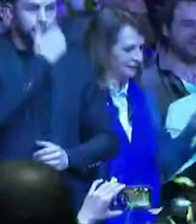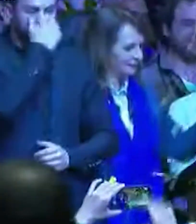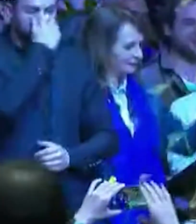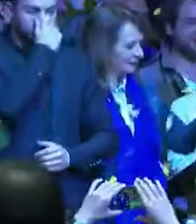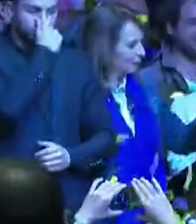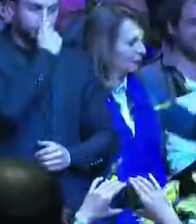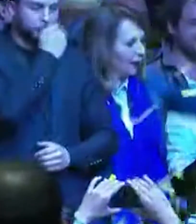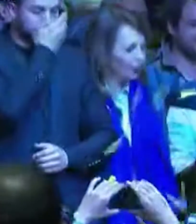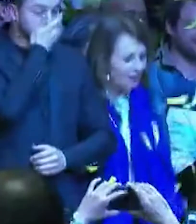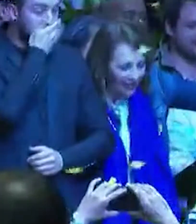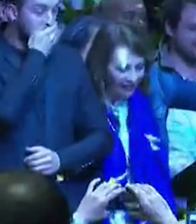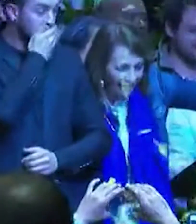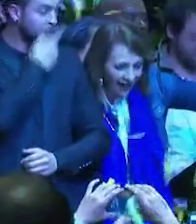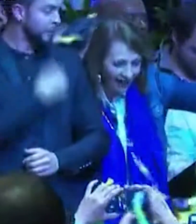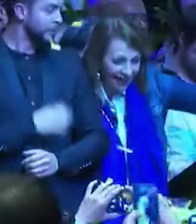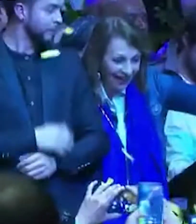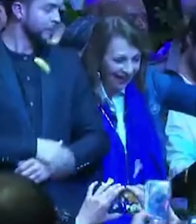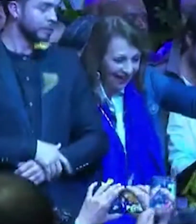Hoy